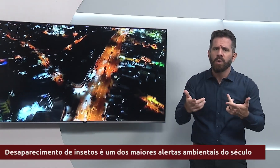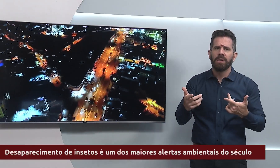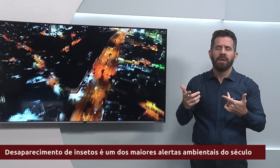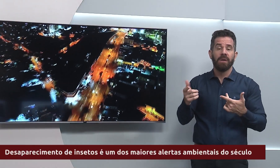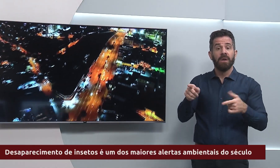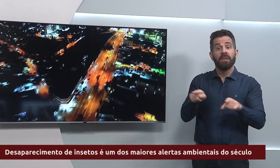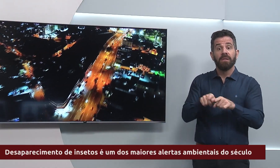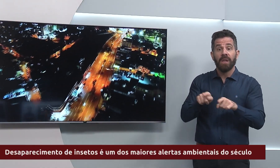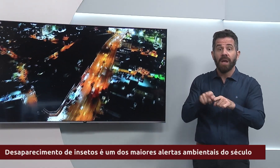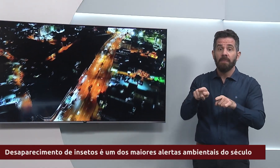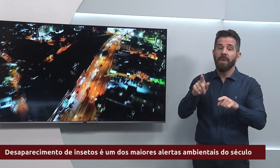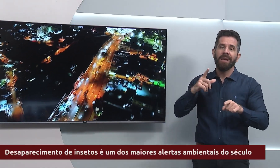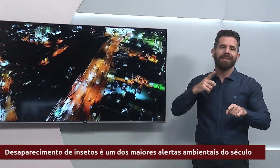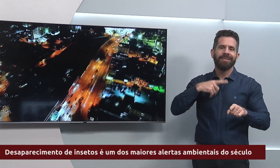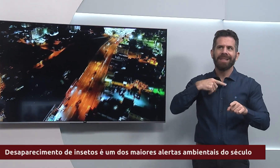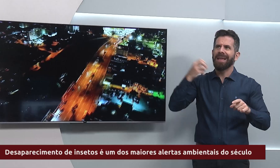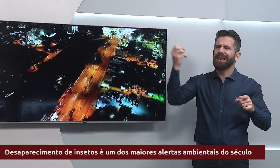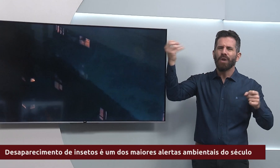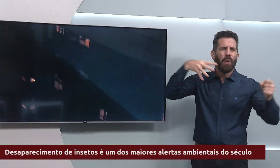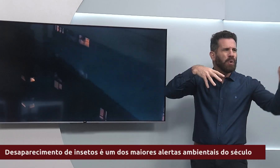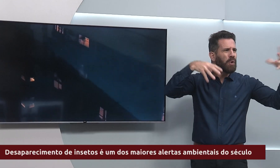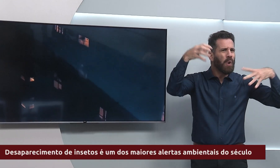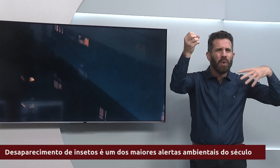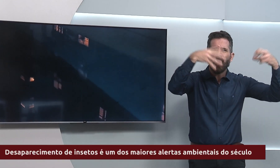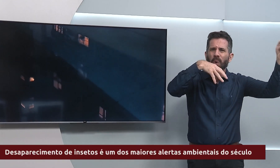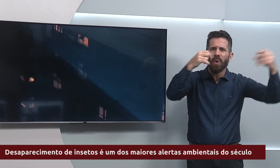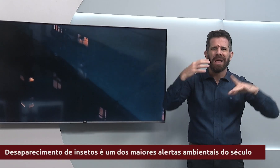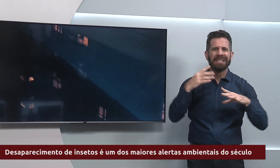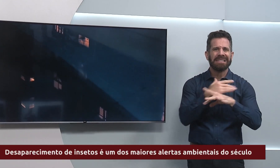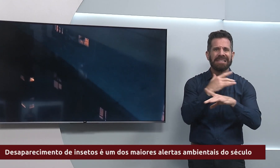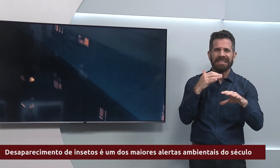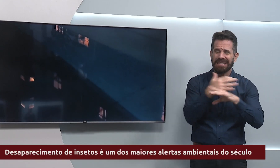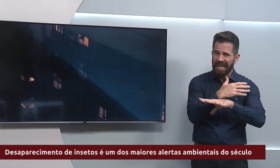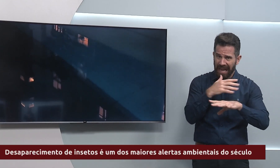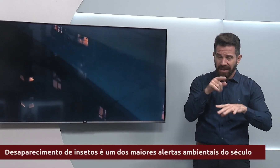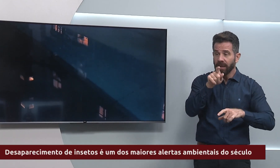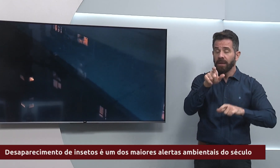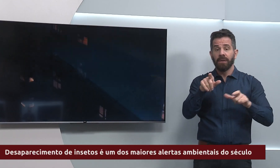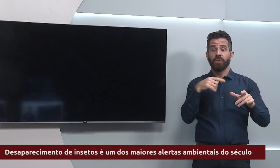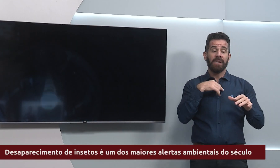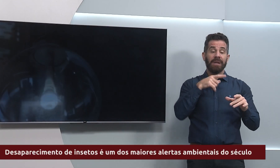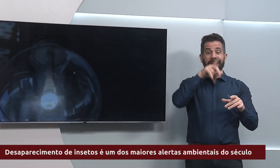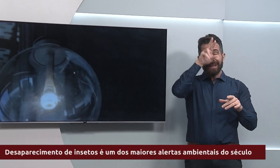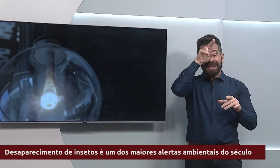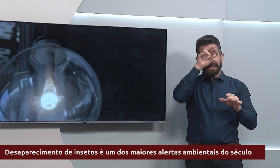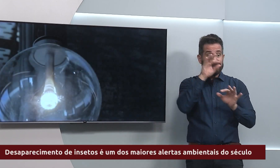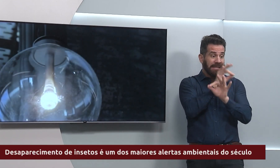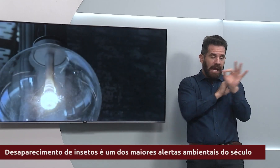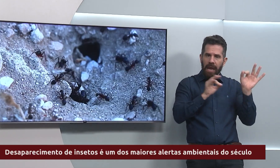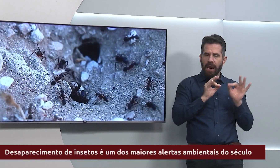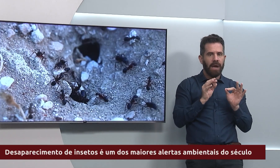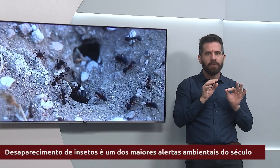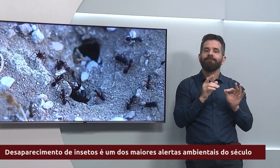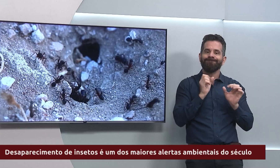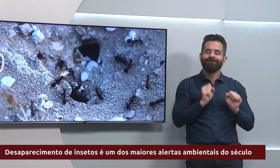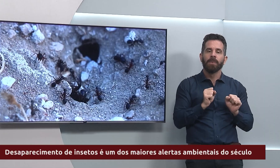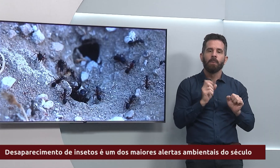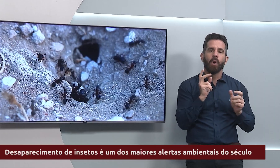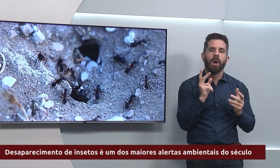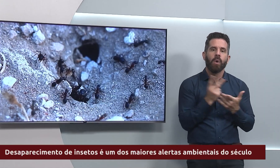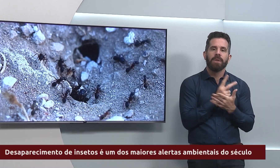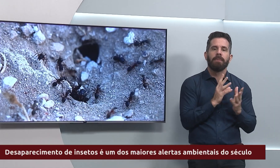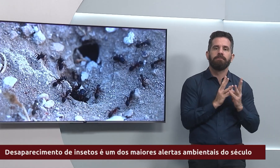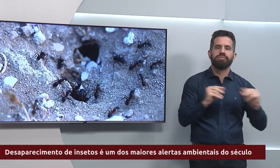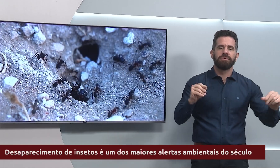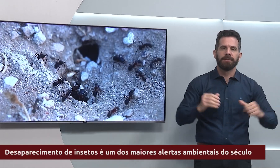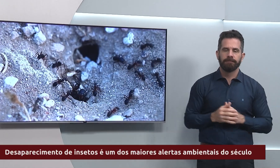A poluição luminosa das grandes cidades afeta em muito a sobrevivência de insetos. Um estudo feito